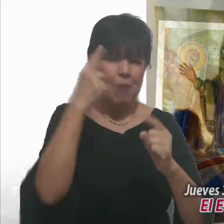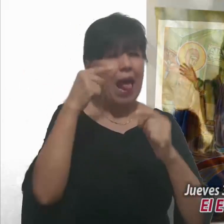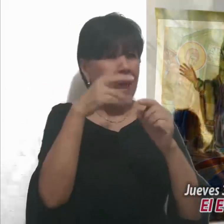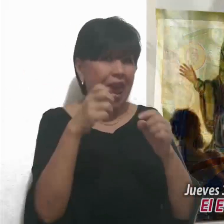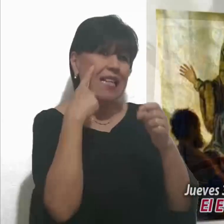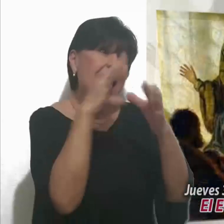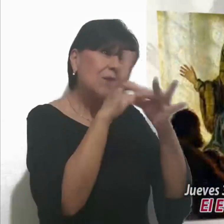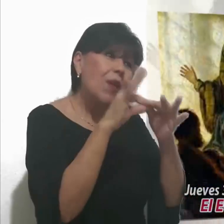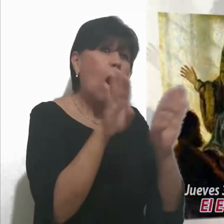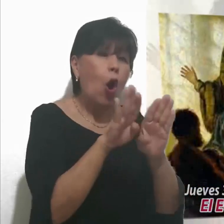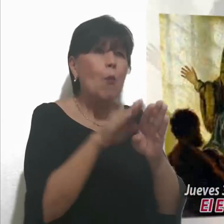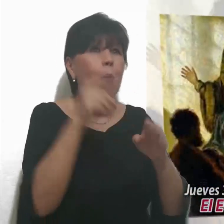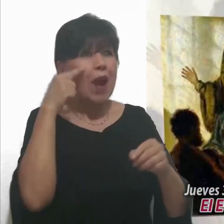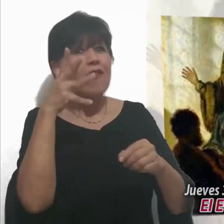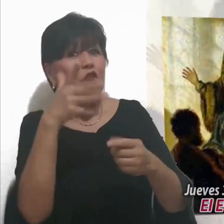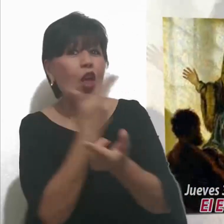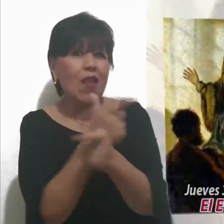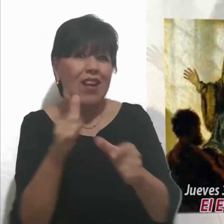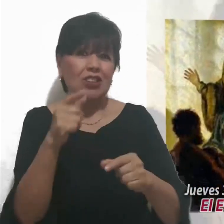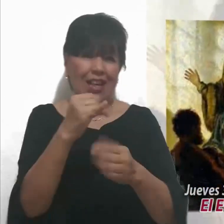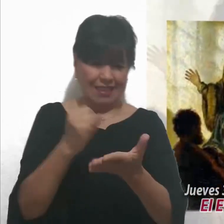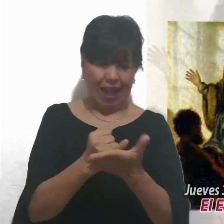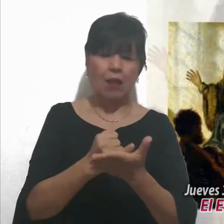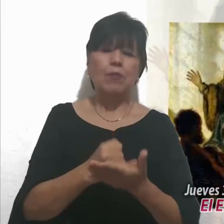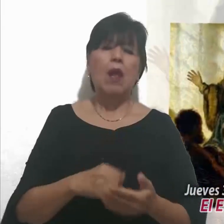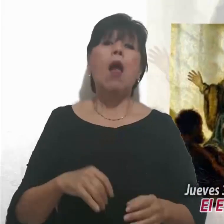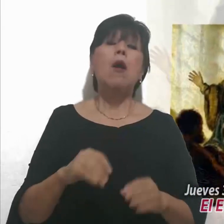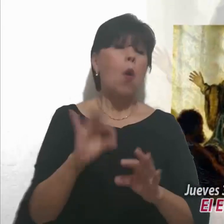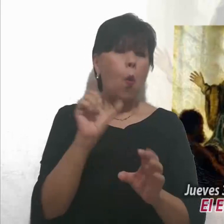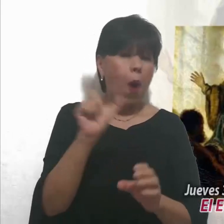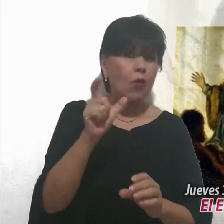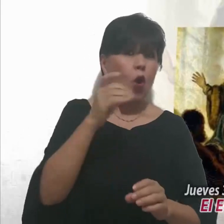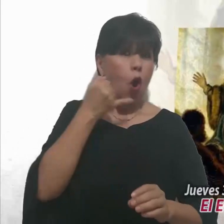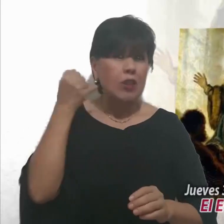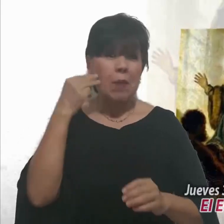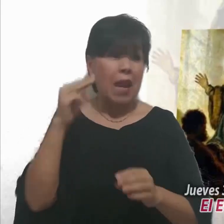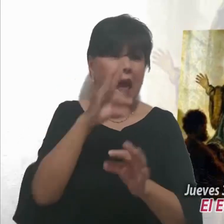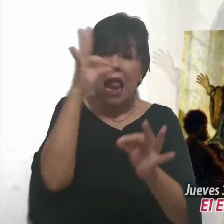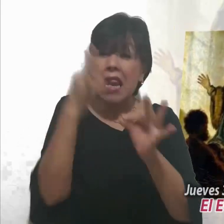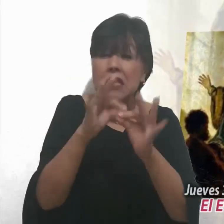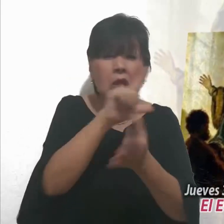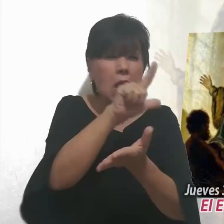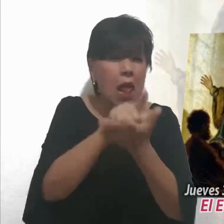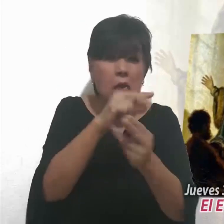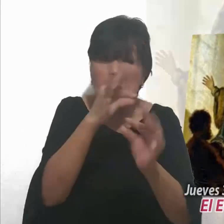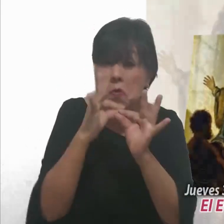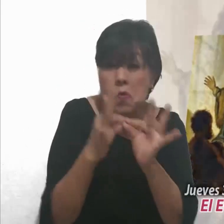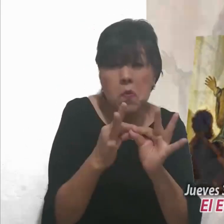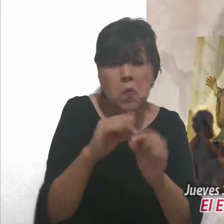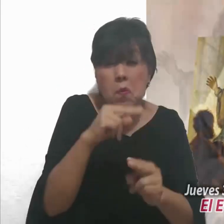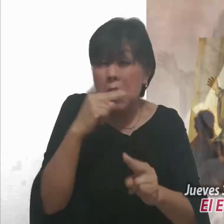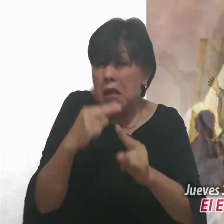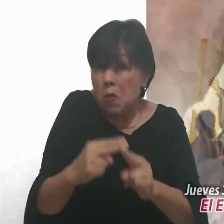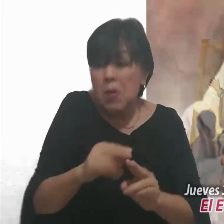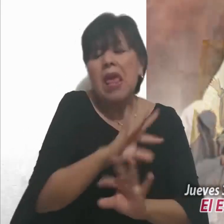Una vez que José y María cumplieron todo lo que prescribía la ley del Señor, se volvieron a Galilea, a su ciudad de